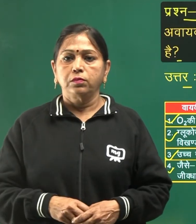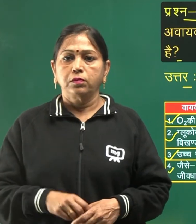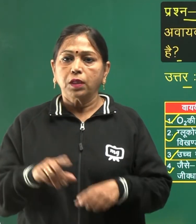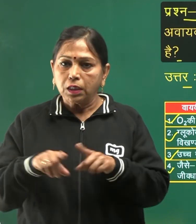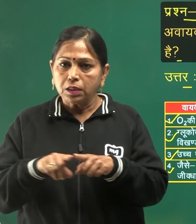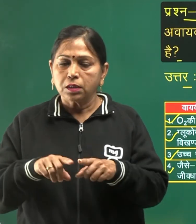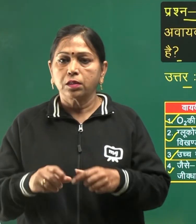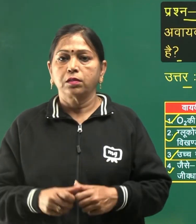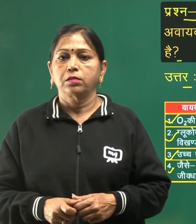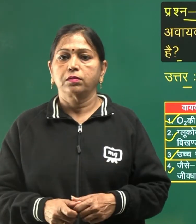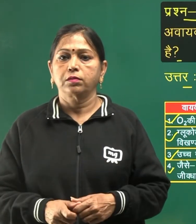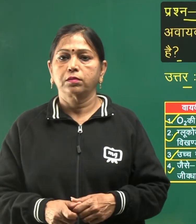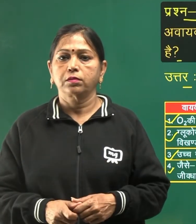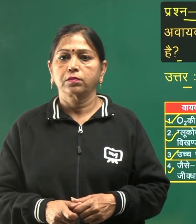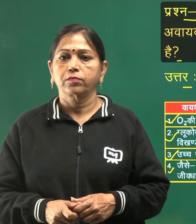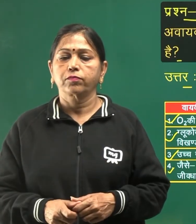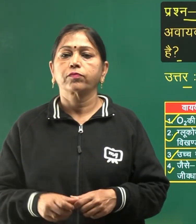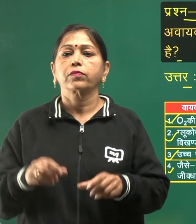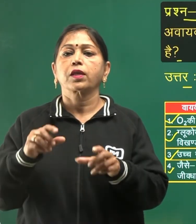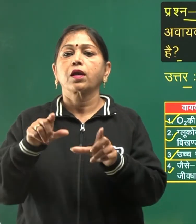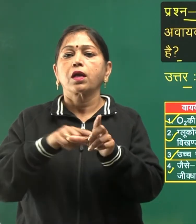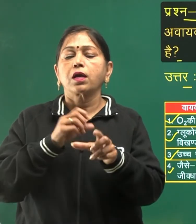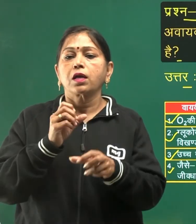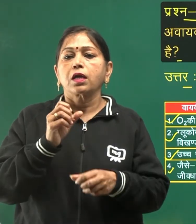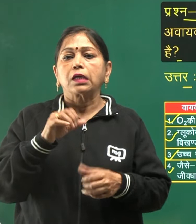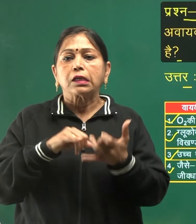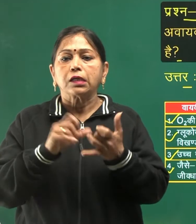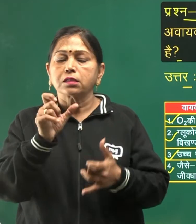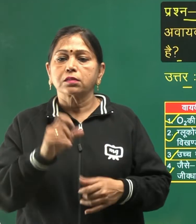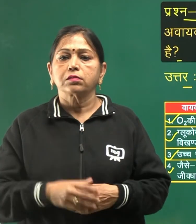जैसे यीस्ट,